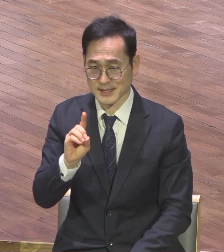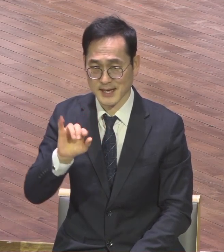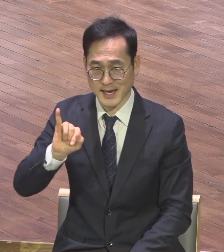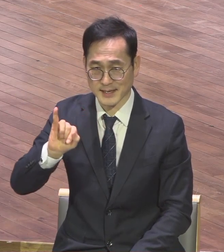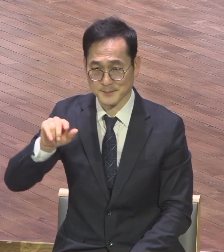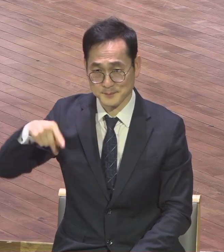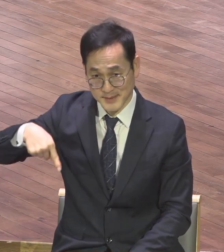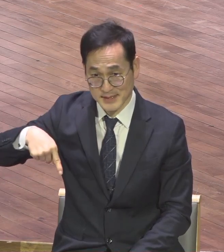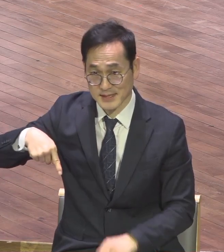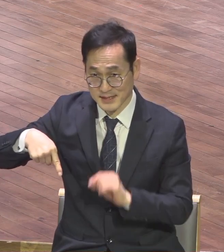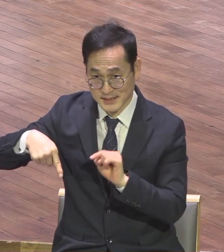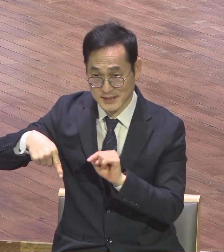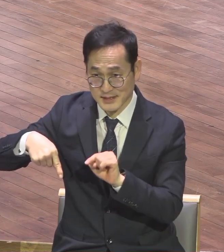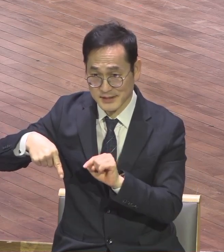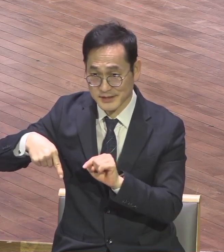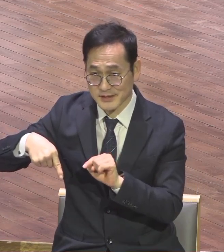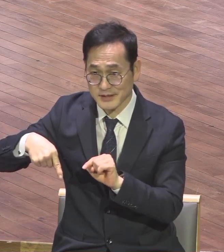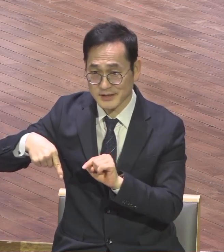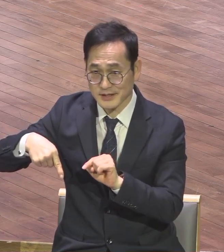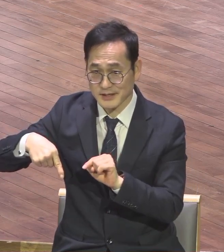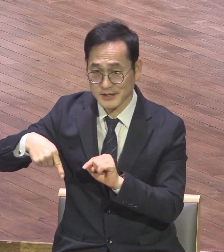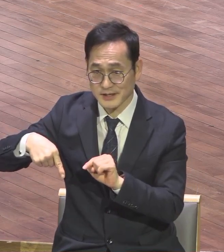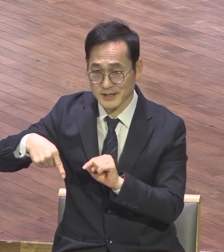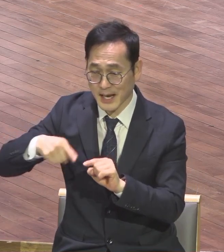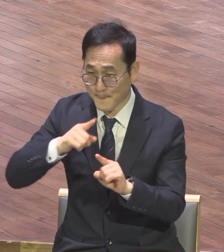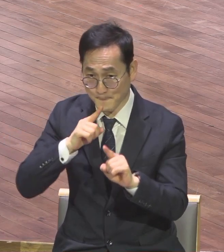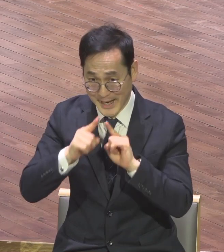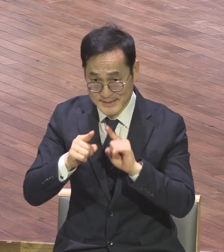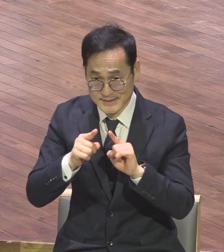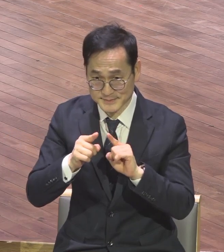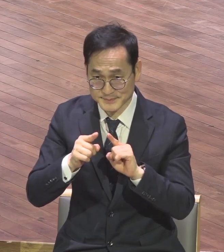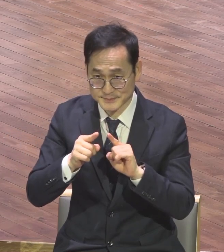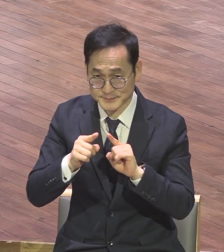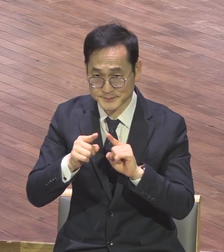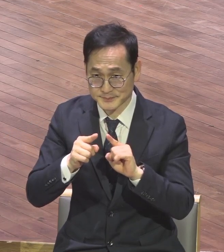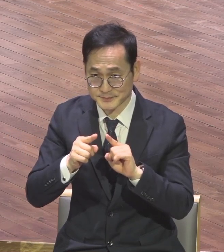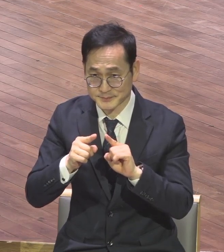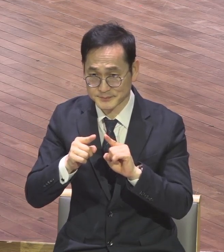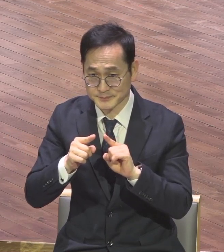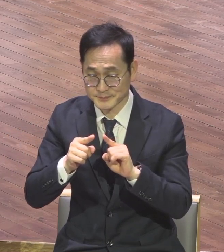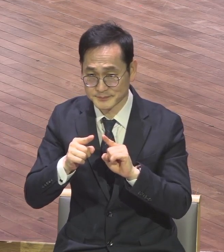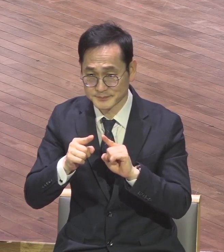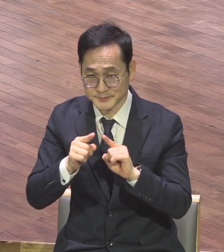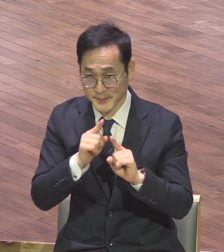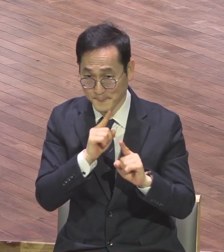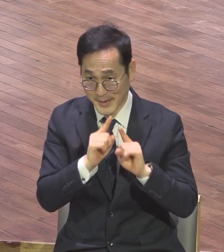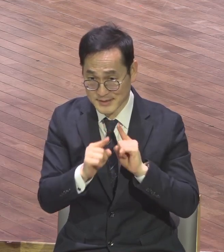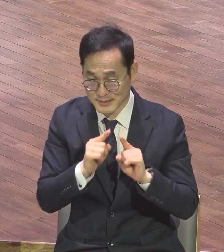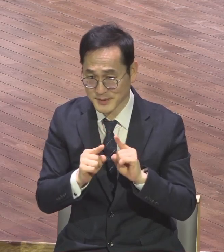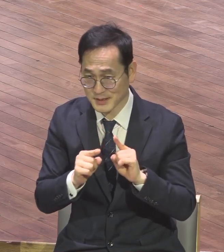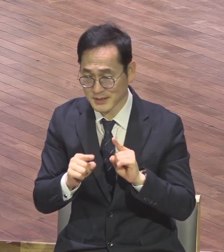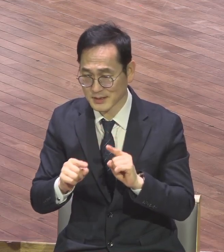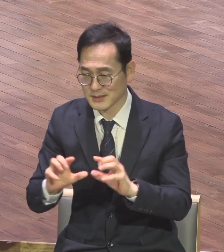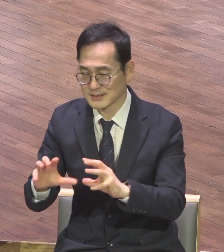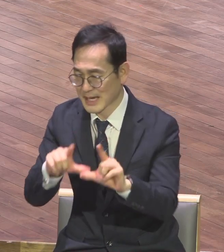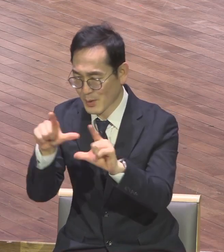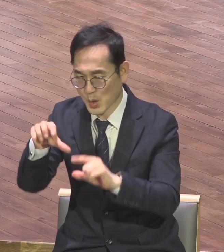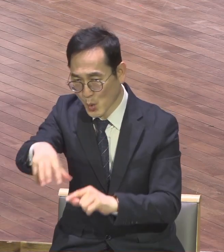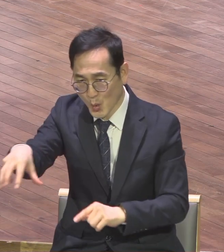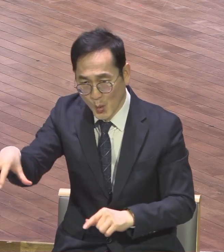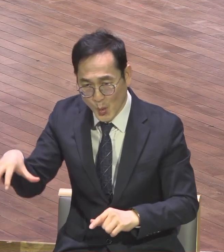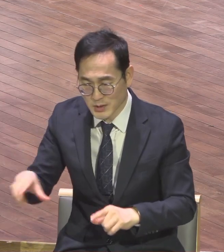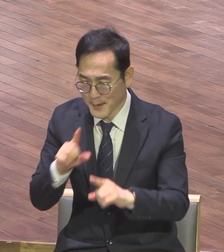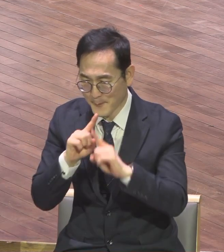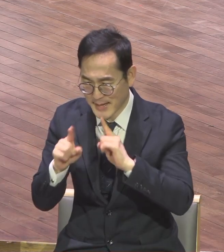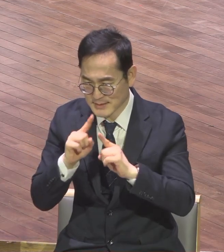CVDIP 말씀이 꿈으로 생활 속에서 체질화되어서 성취가